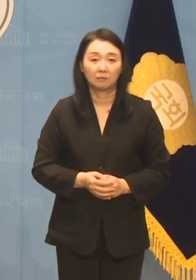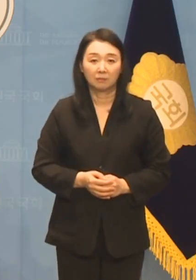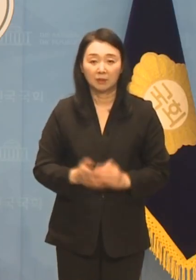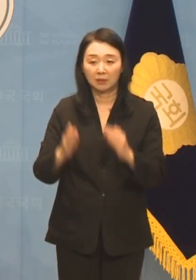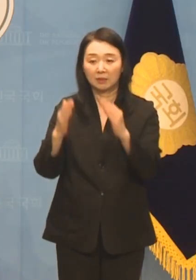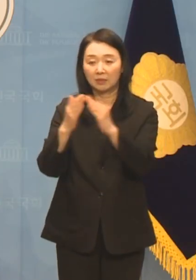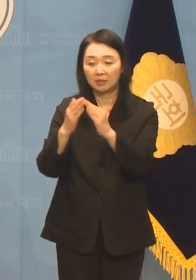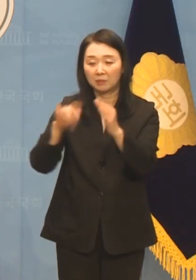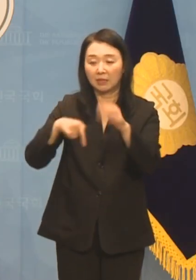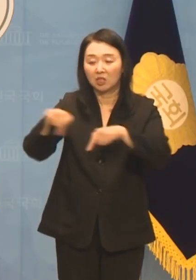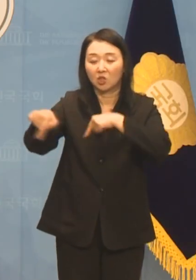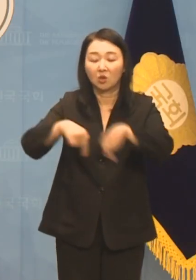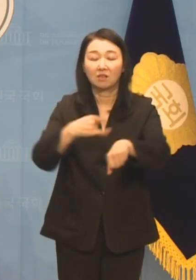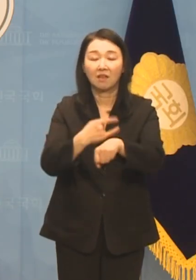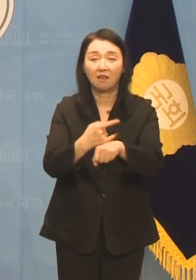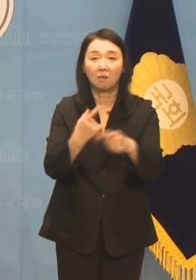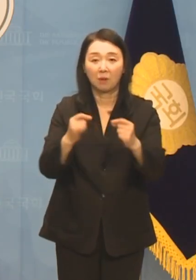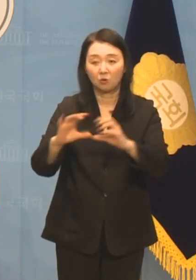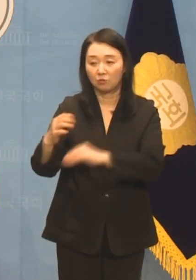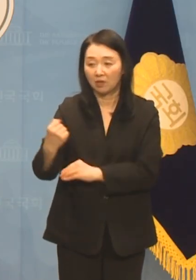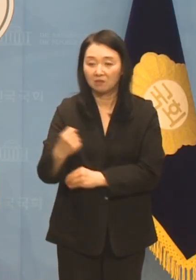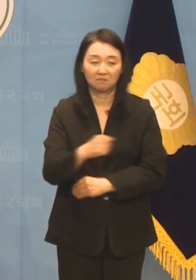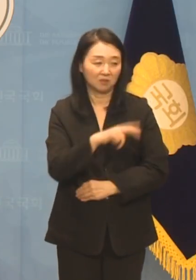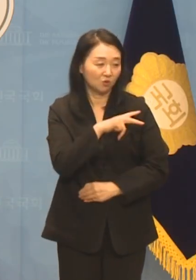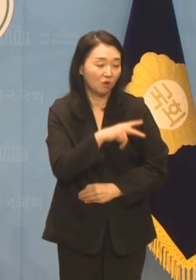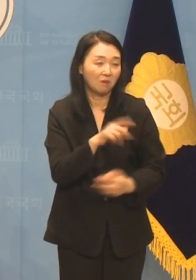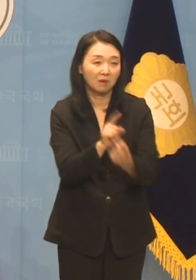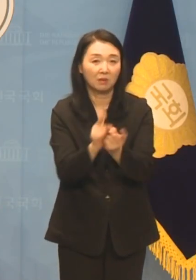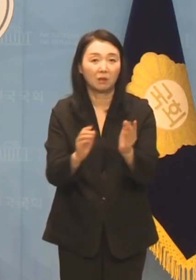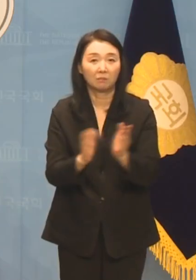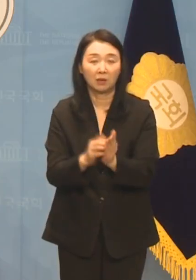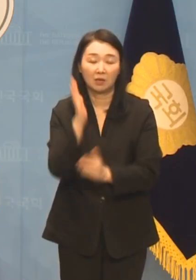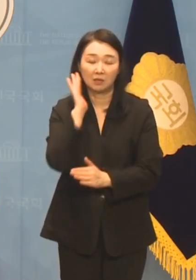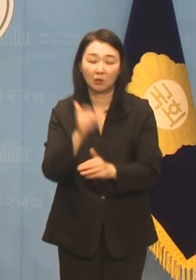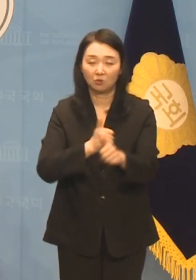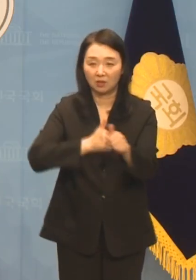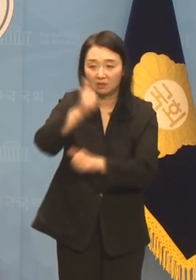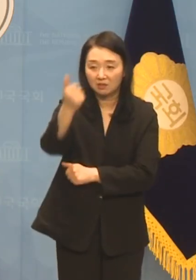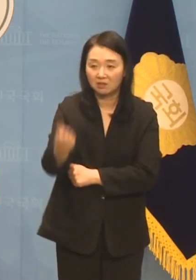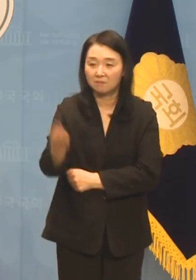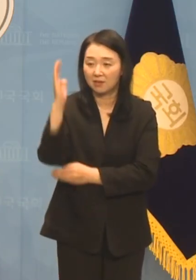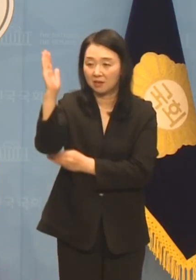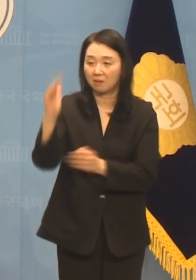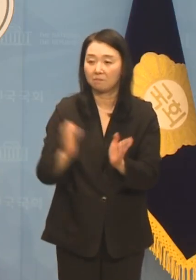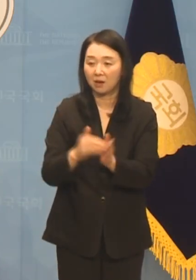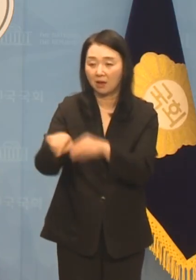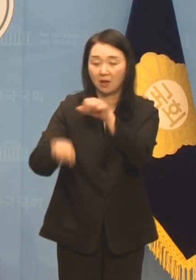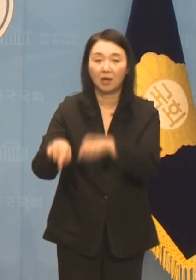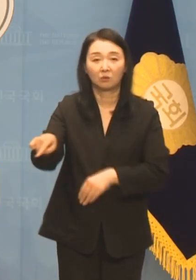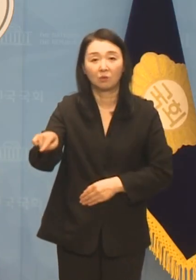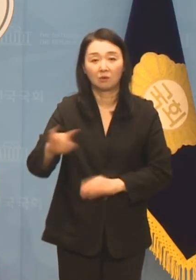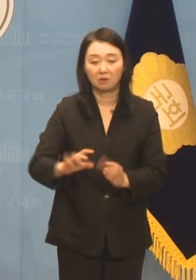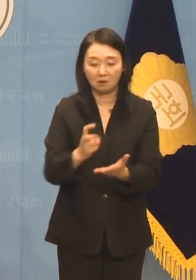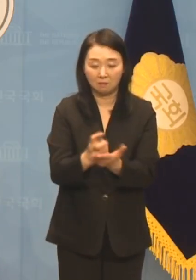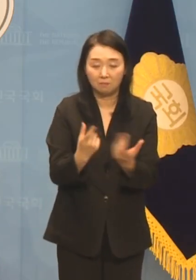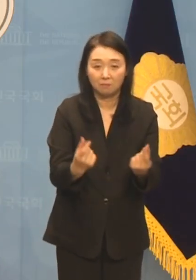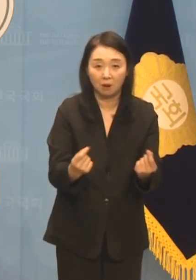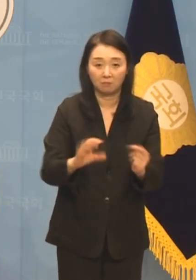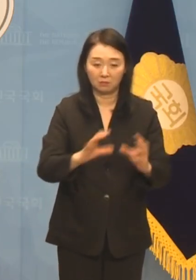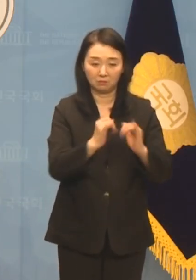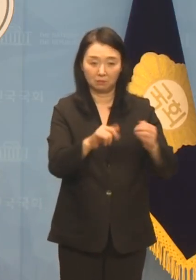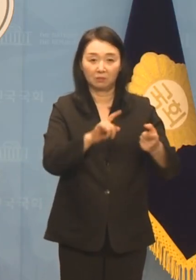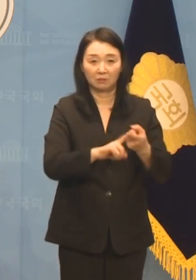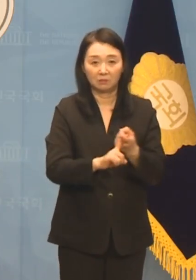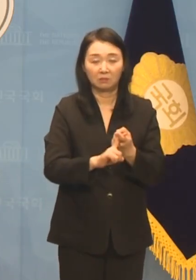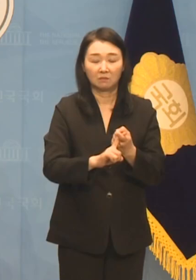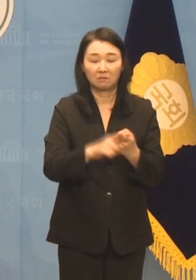정치를 하며 국민의힘 중진들을 만나고 대선 승리 메시지를 내는 모든 행위가 헌법과 국민에